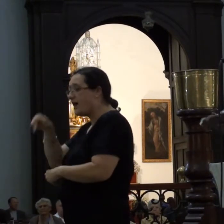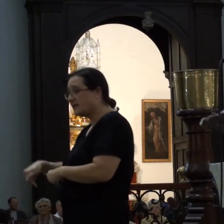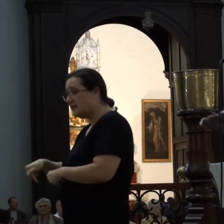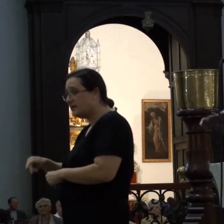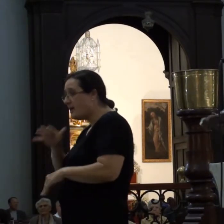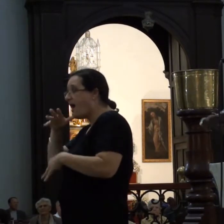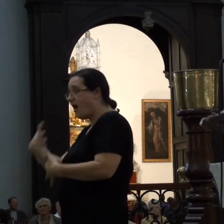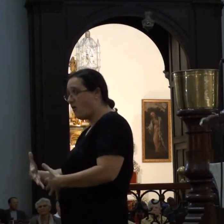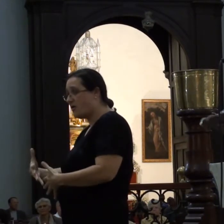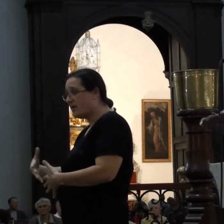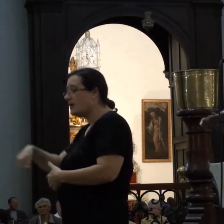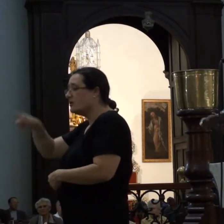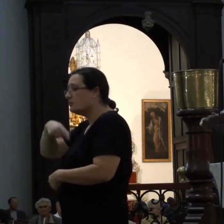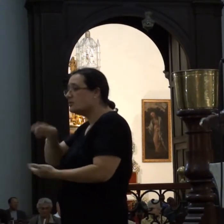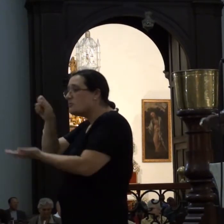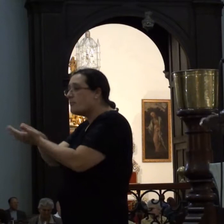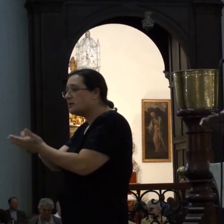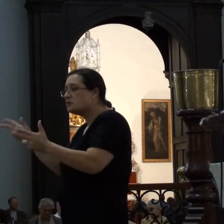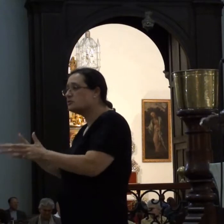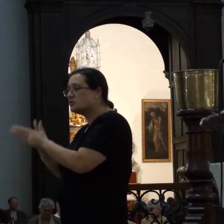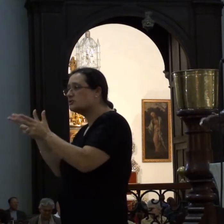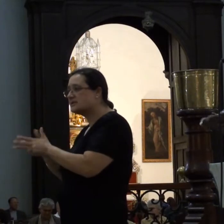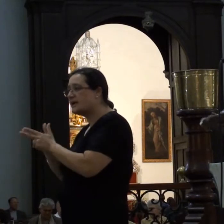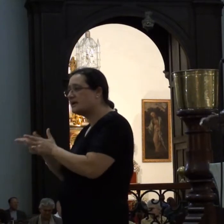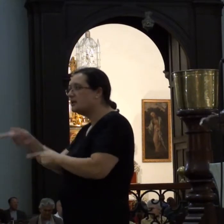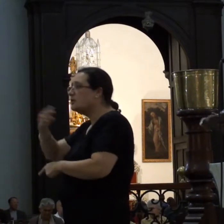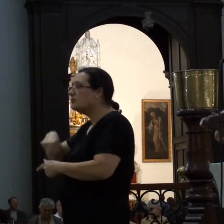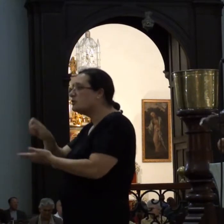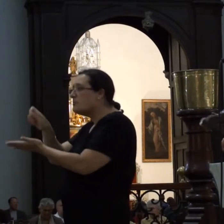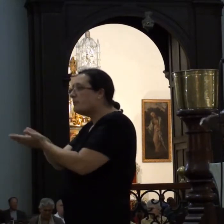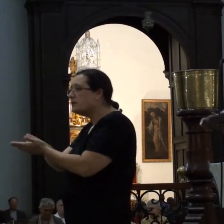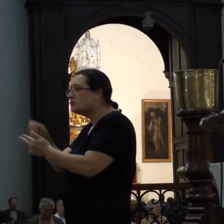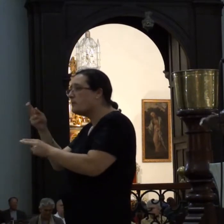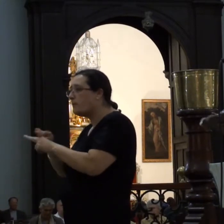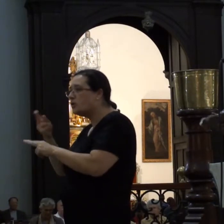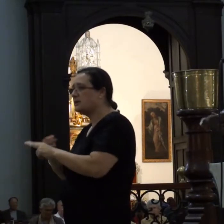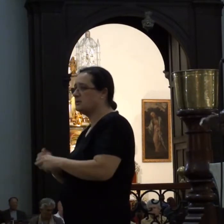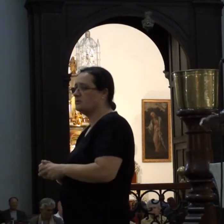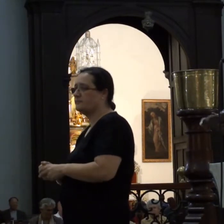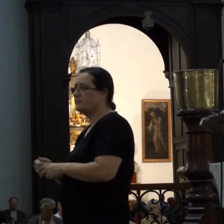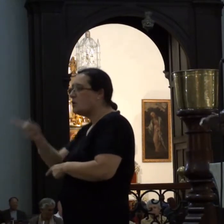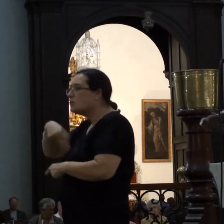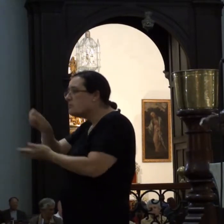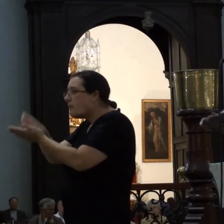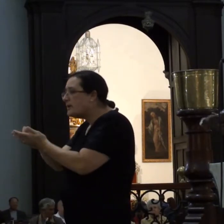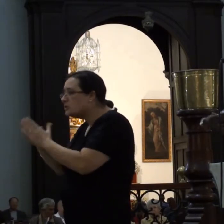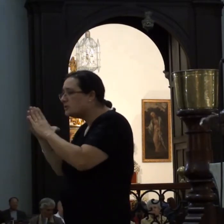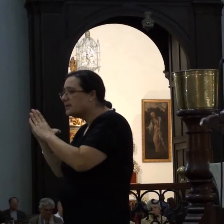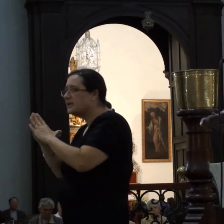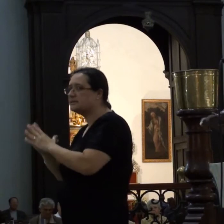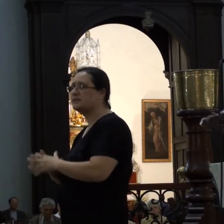y el ahora de nuestro momento social de nuestro momento político de nuestro movimiento